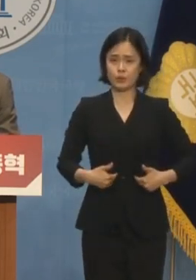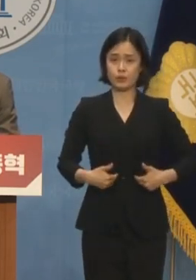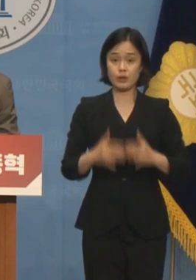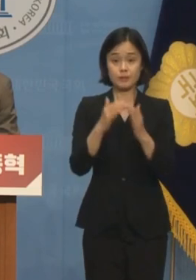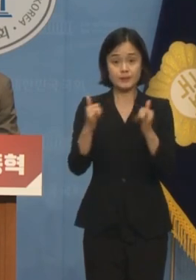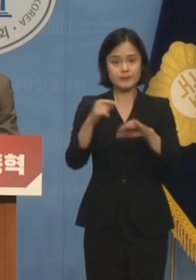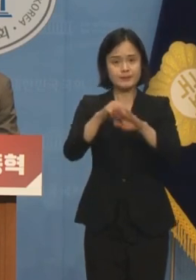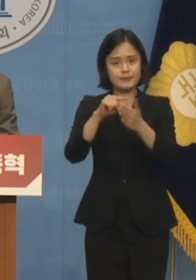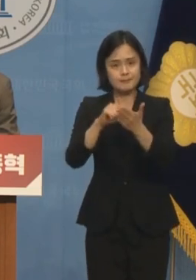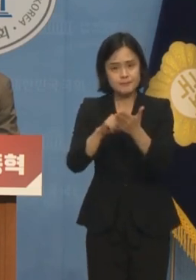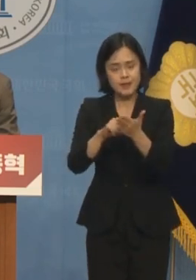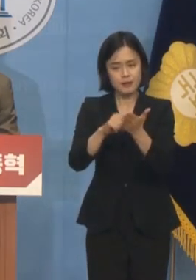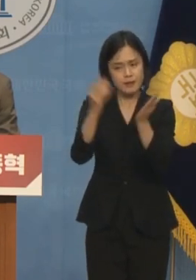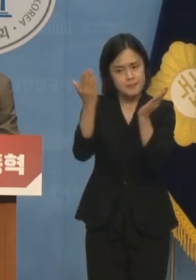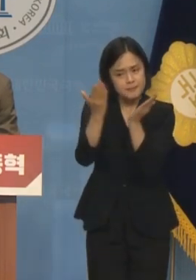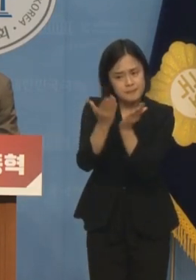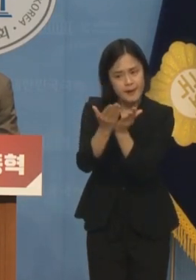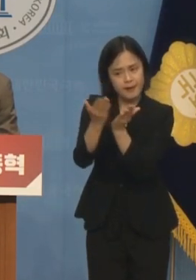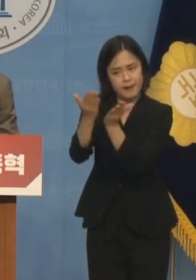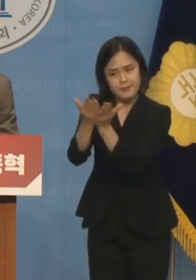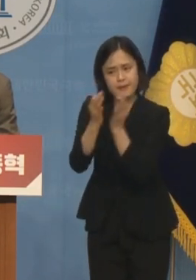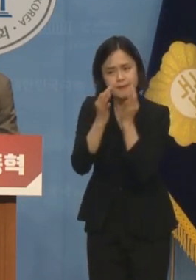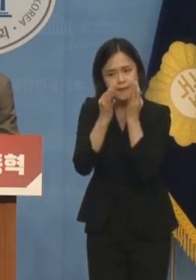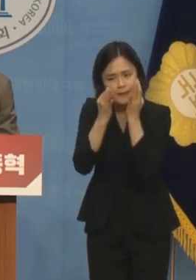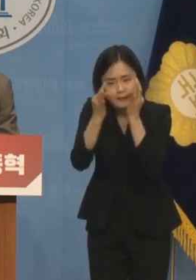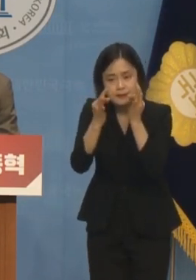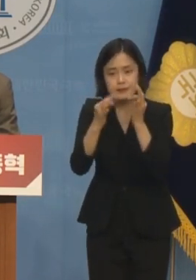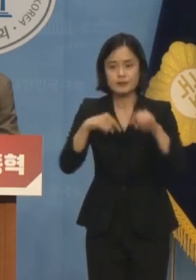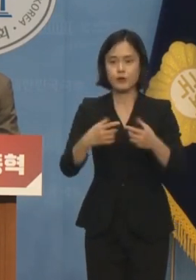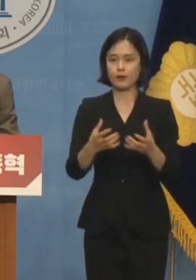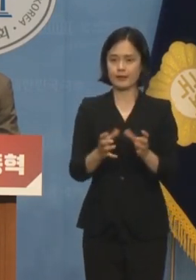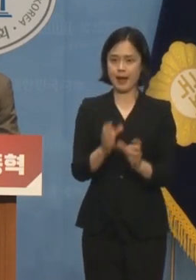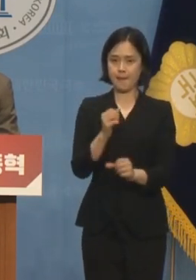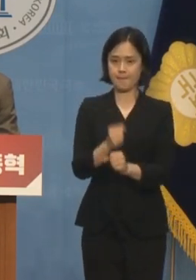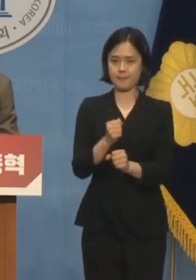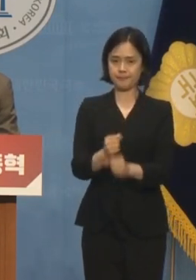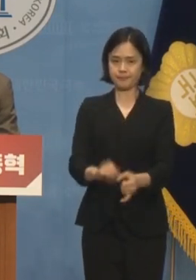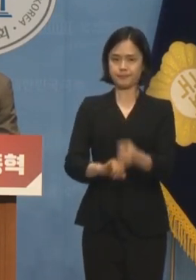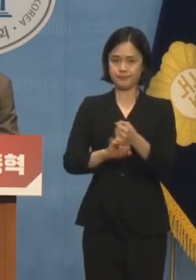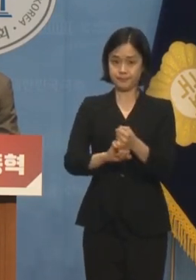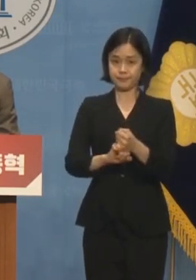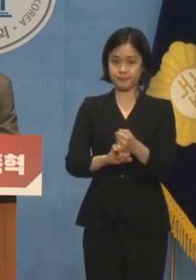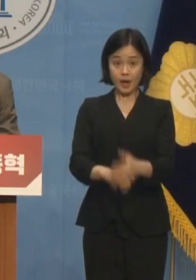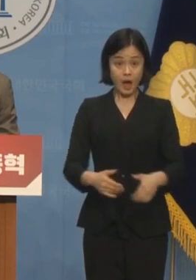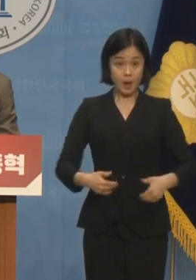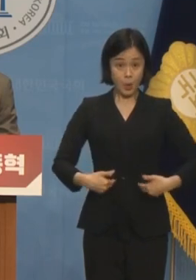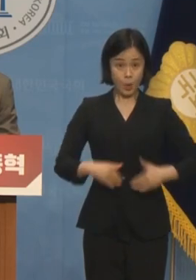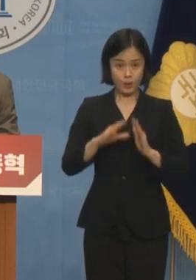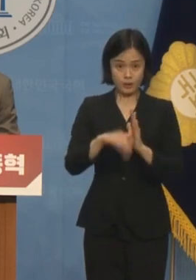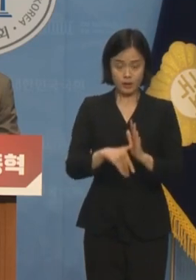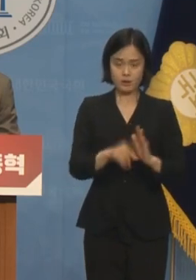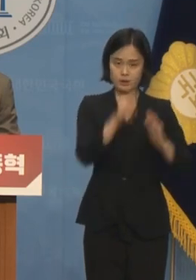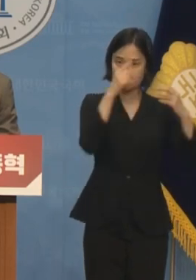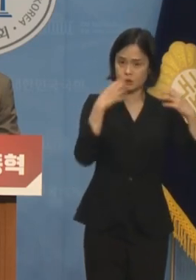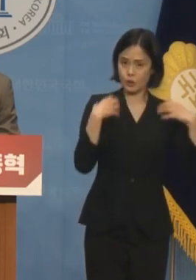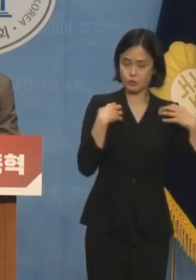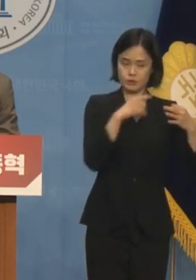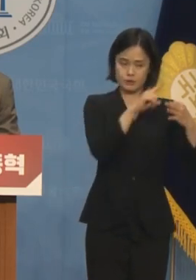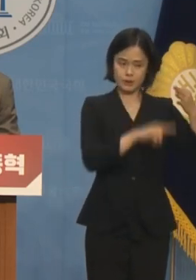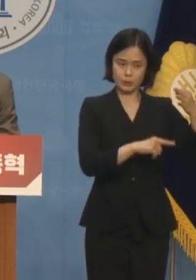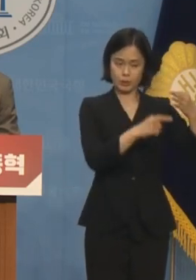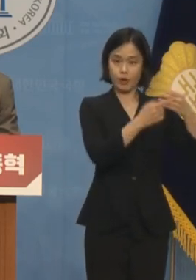민심에 민감하게 반응하는 정당을 만들겠습니다. 필요하다면 정부와 대통령실에